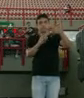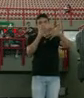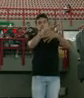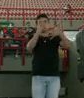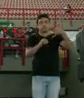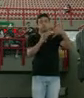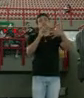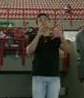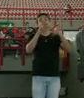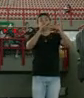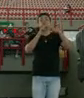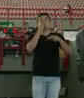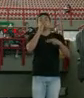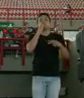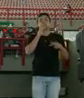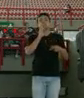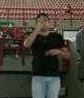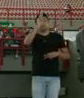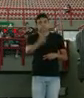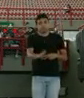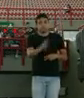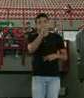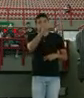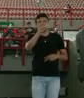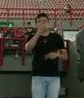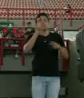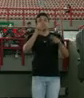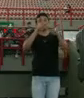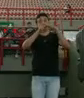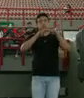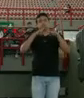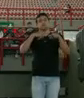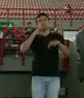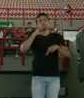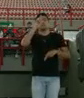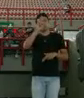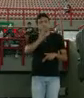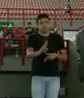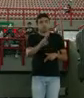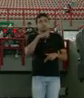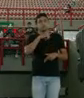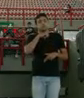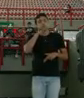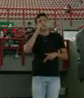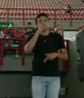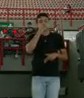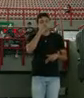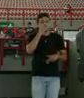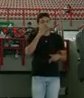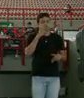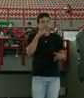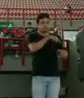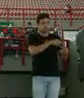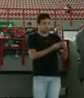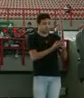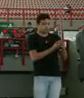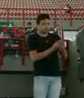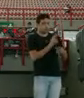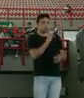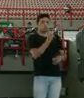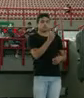item A que diz exatamente que uma deficiência no hormônio do experimento. Quem é o hormônio do